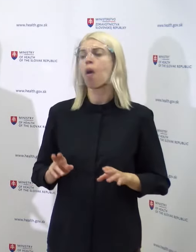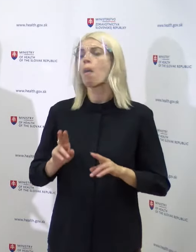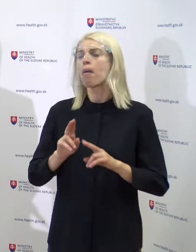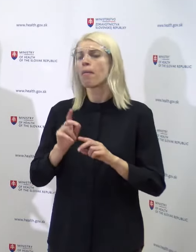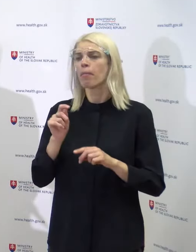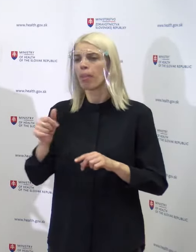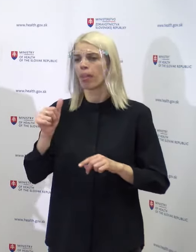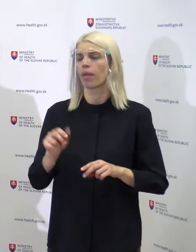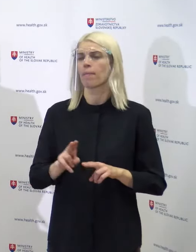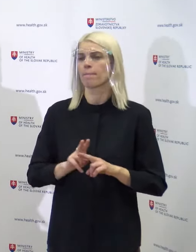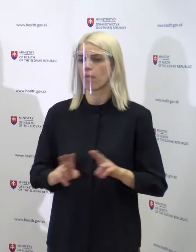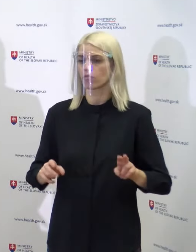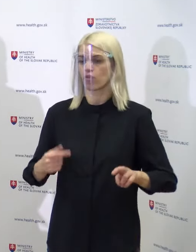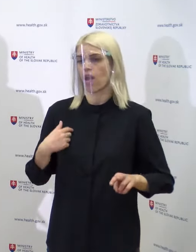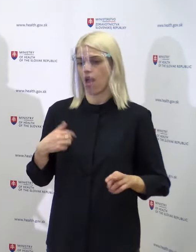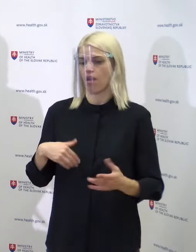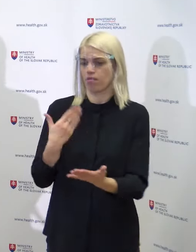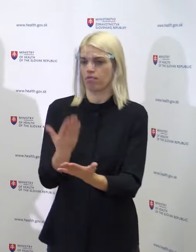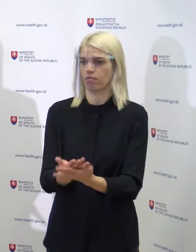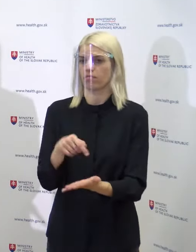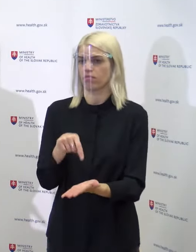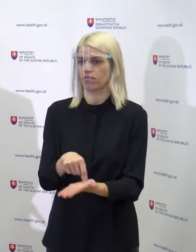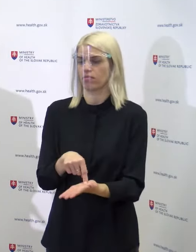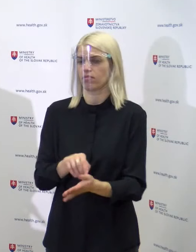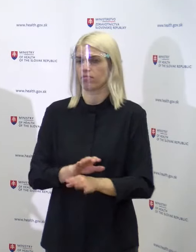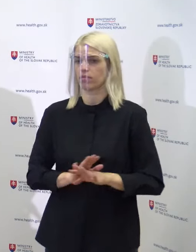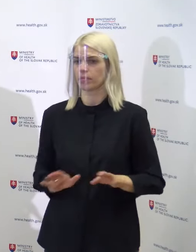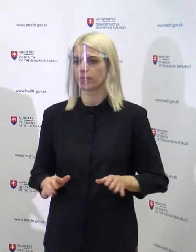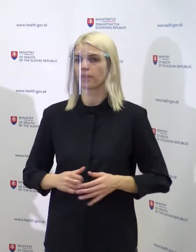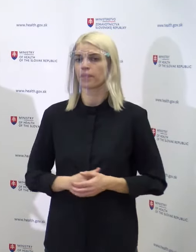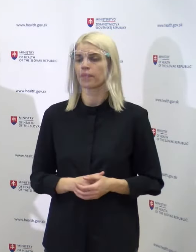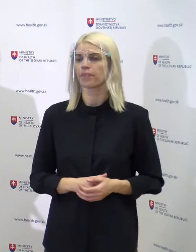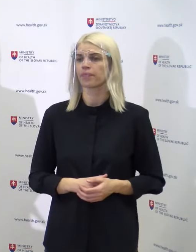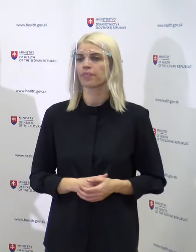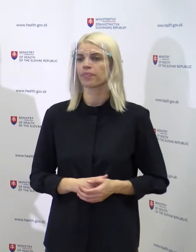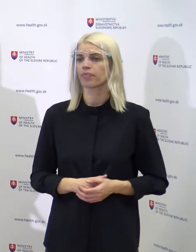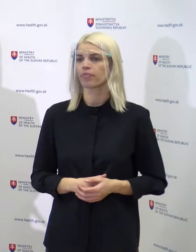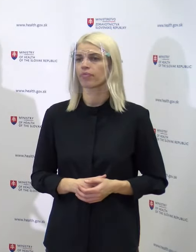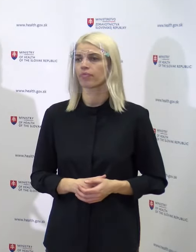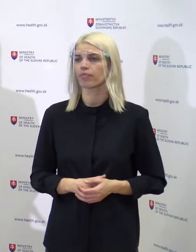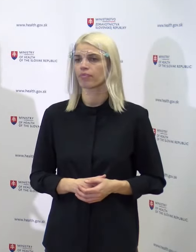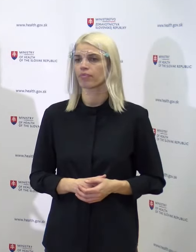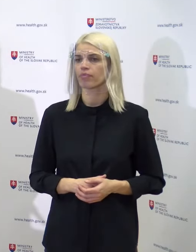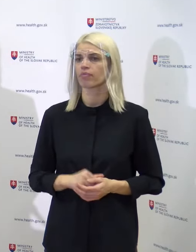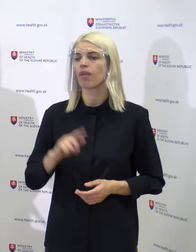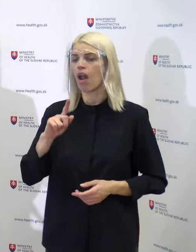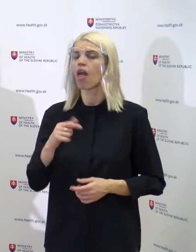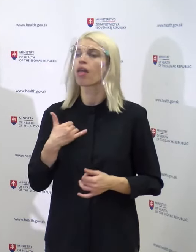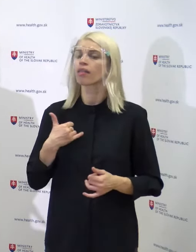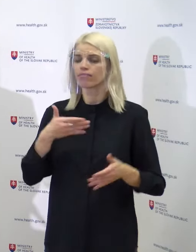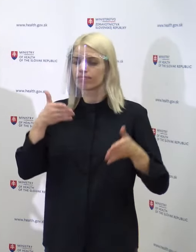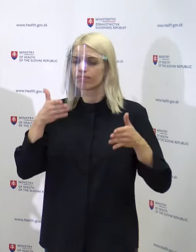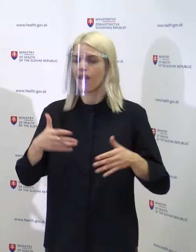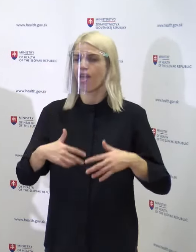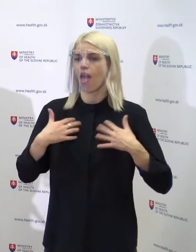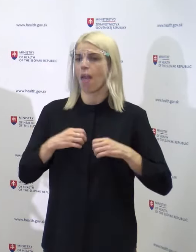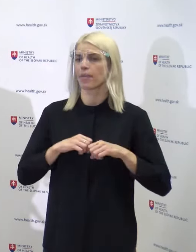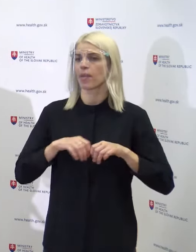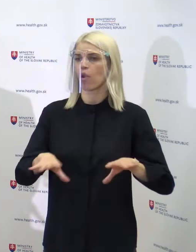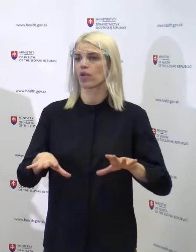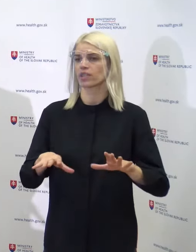ale ja sa budem zasadzovať za to, aby hľadiska hlavne toho epidemiologického sme už tie